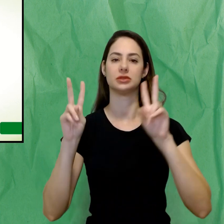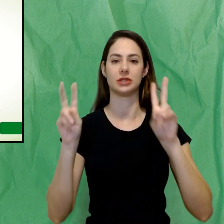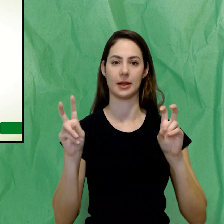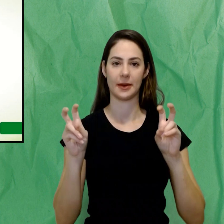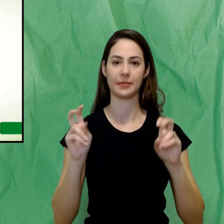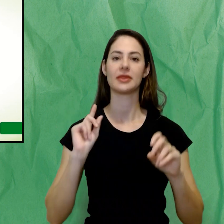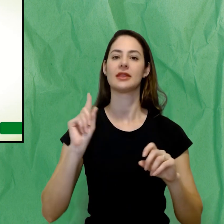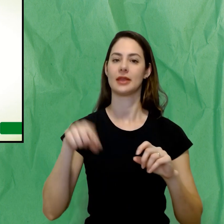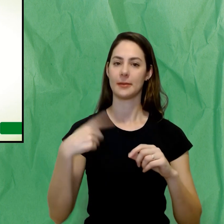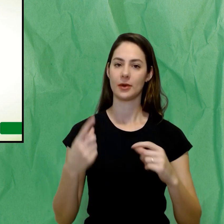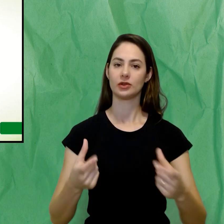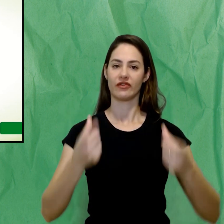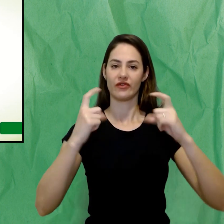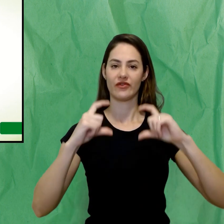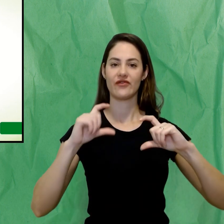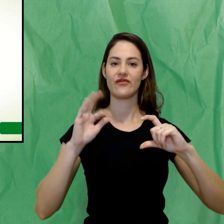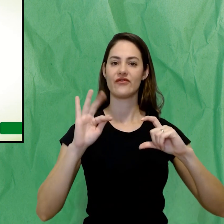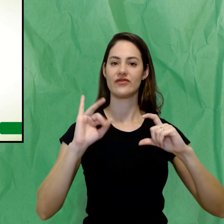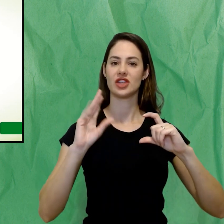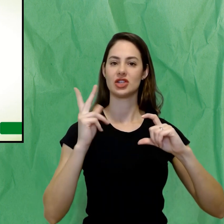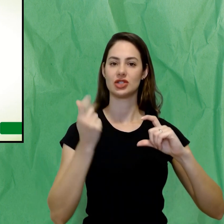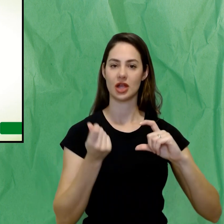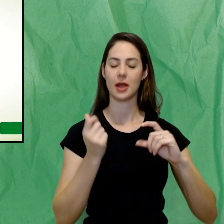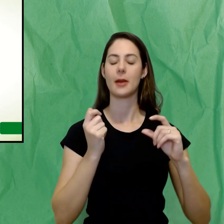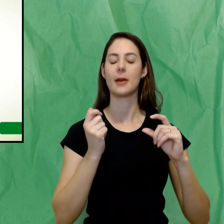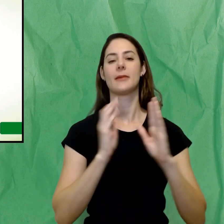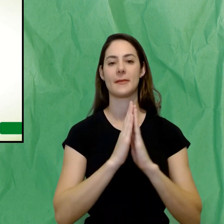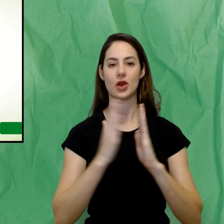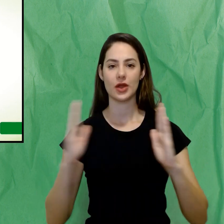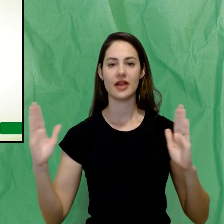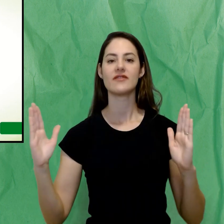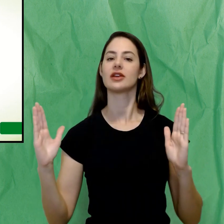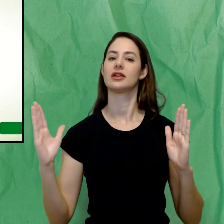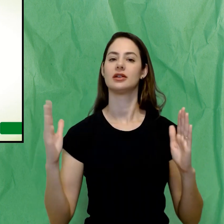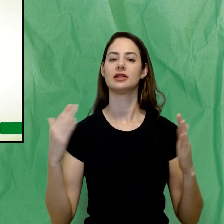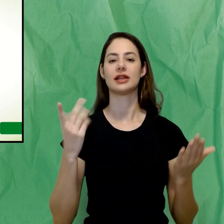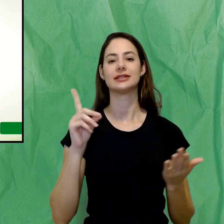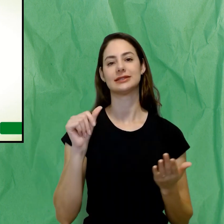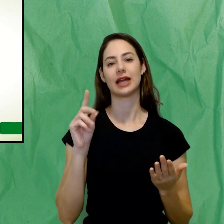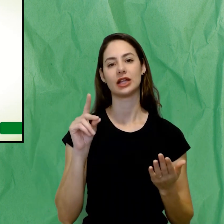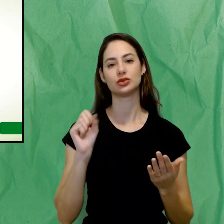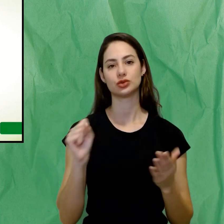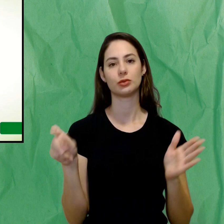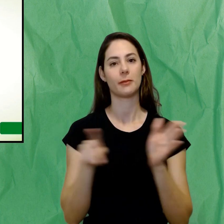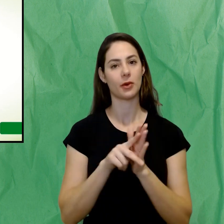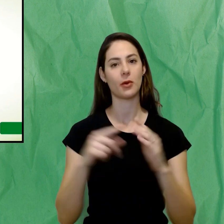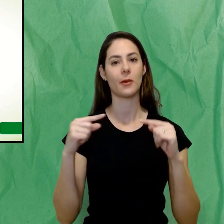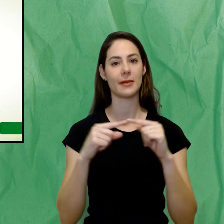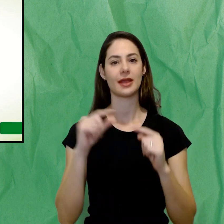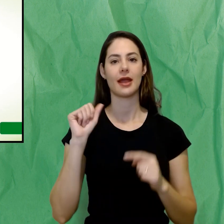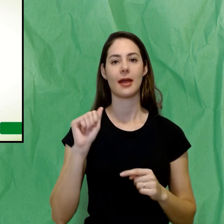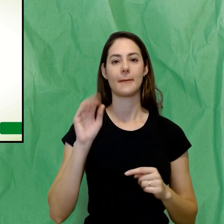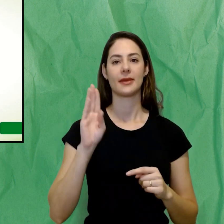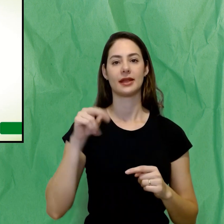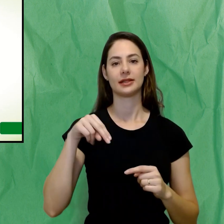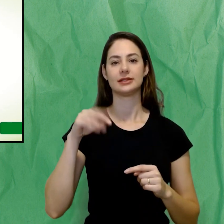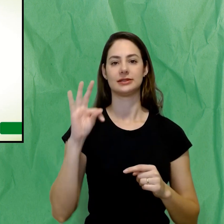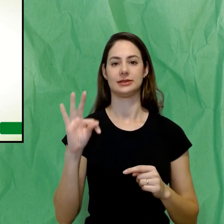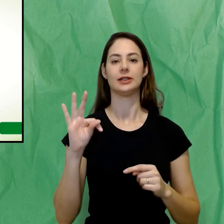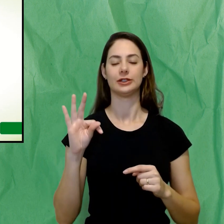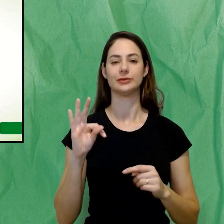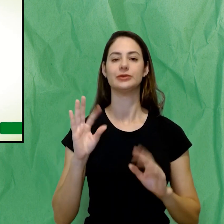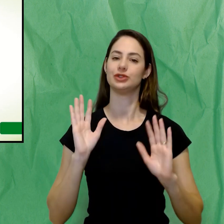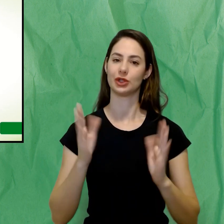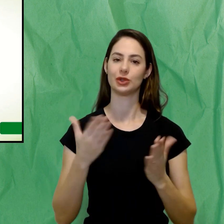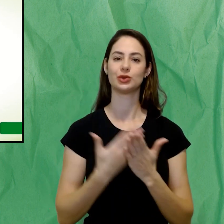desse título vem a ficha bibliográfica, ou seja, os dados da obra de acordo com a ABNT, conforme nós vimos